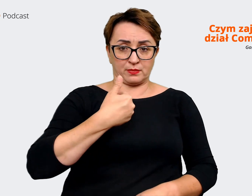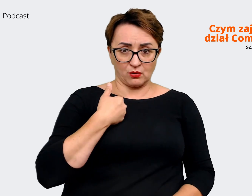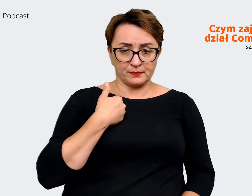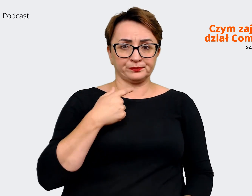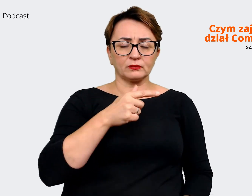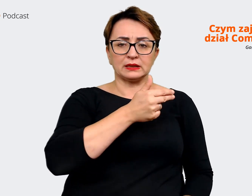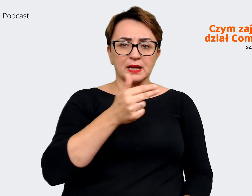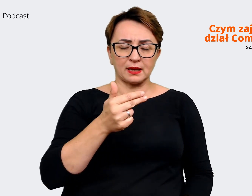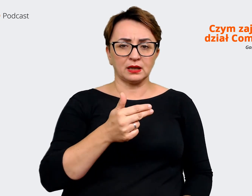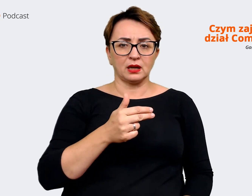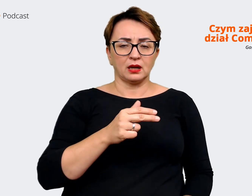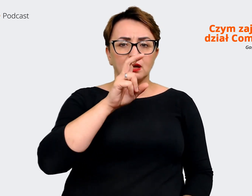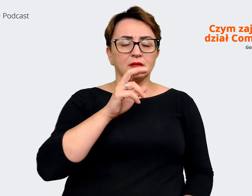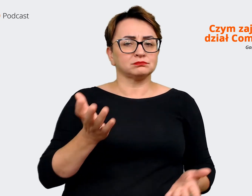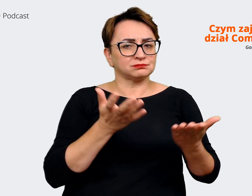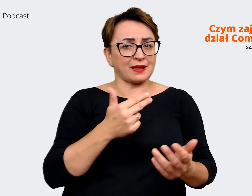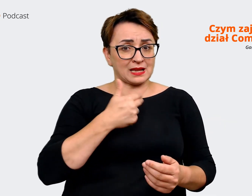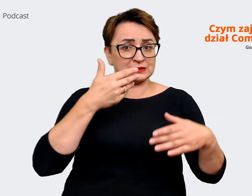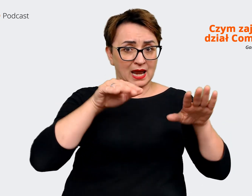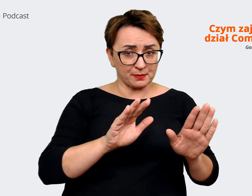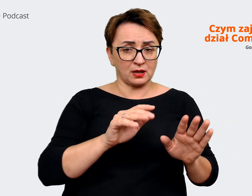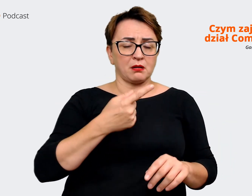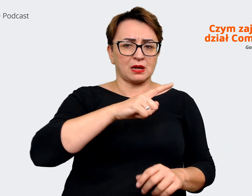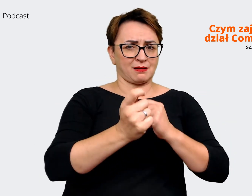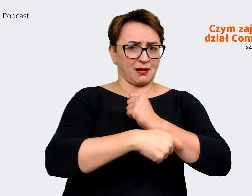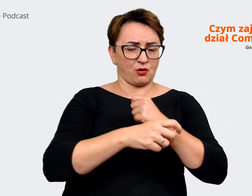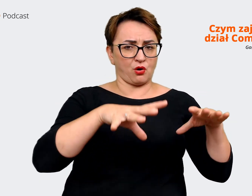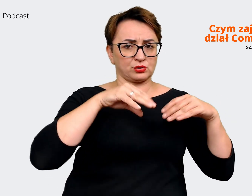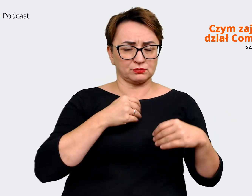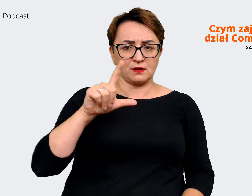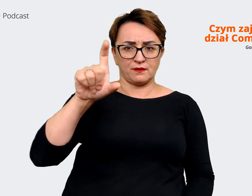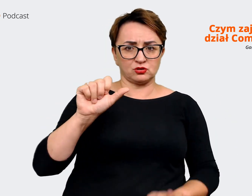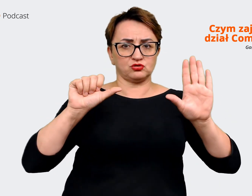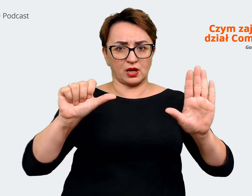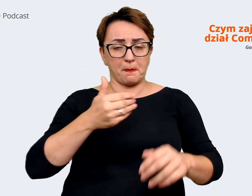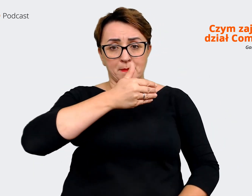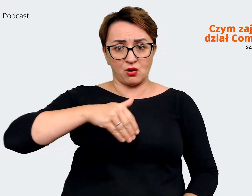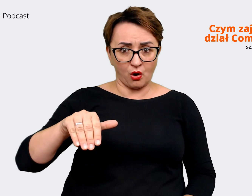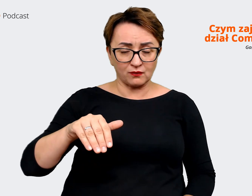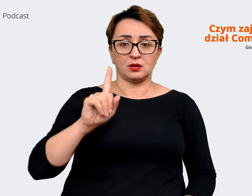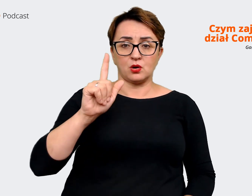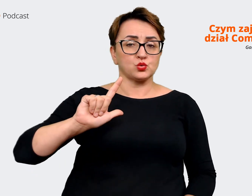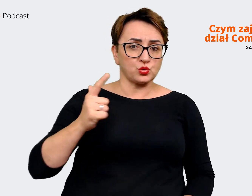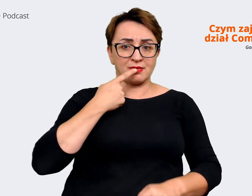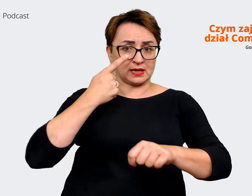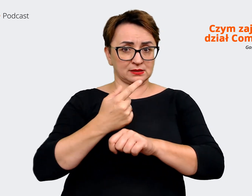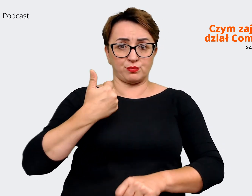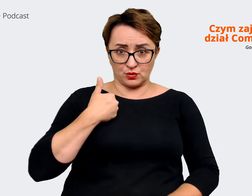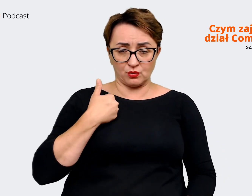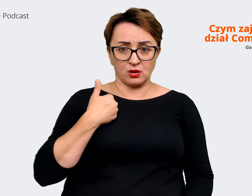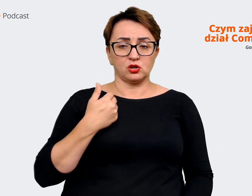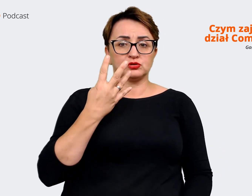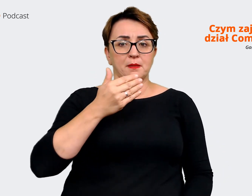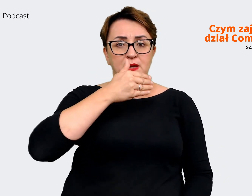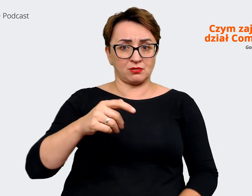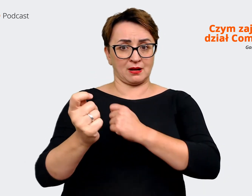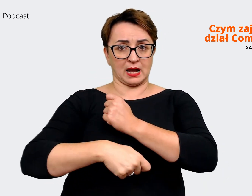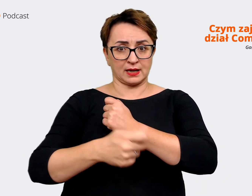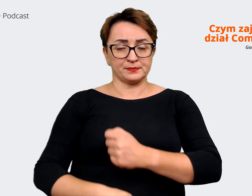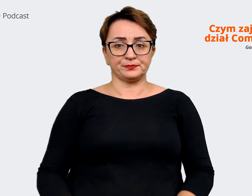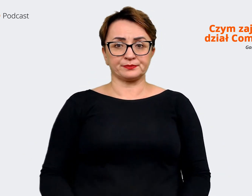i co będziemy wykazywać w sądzie w trakcie postępowania. Tam była jeszcze kwestia regulaminu Smarta, tak? Zdaje się w tej karze. To była